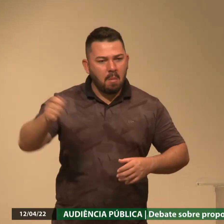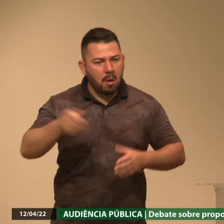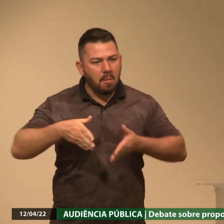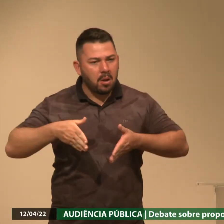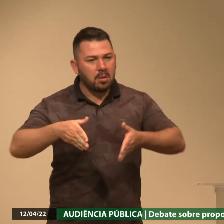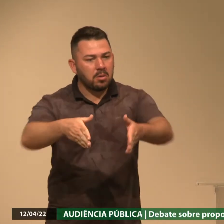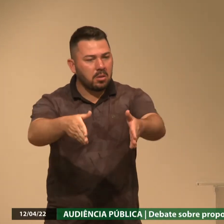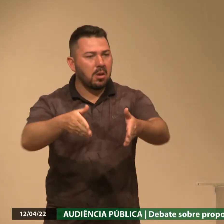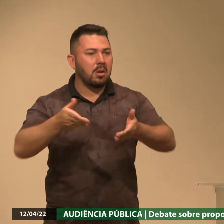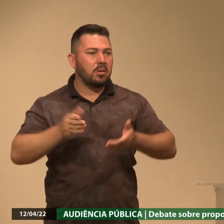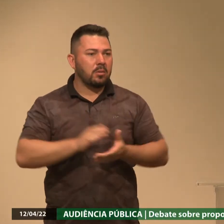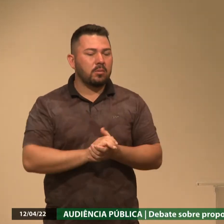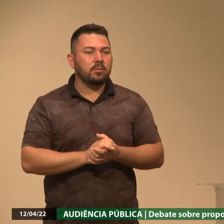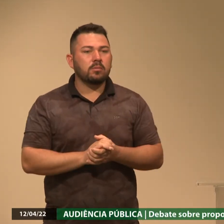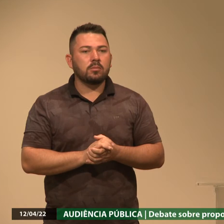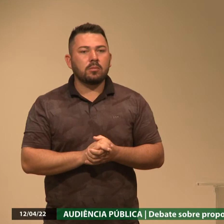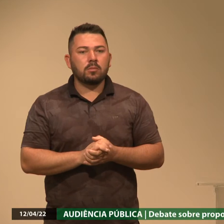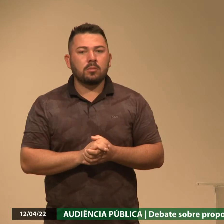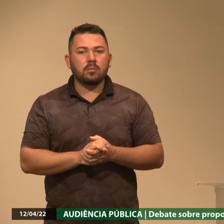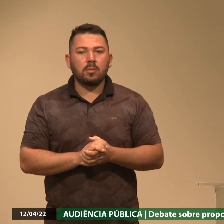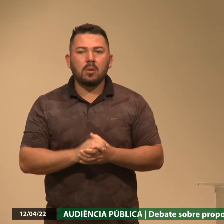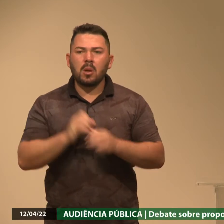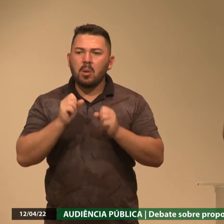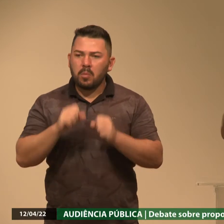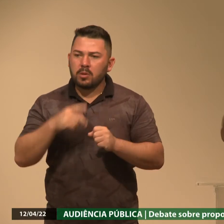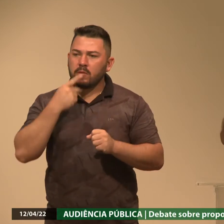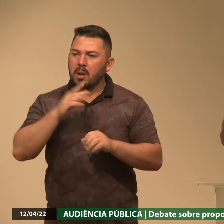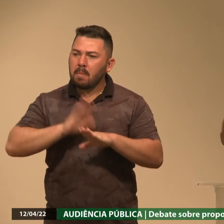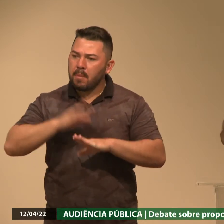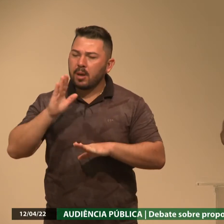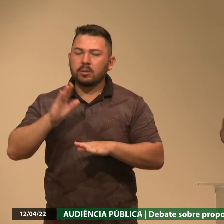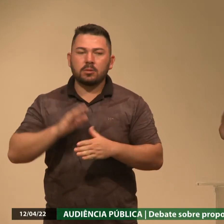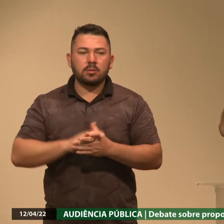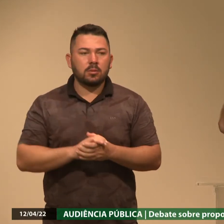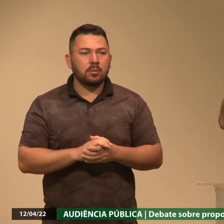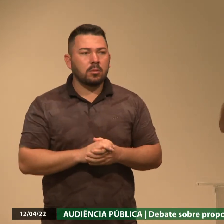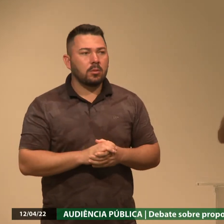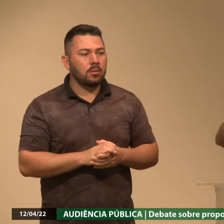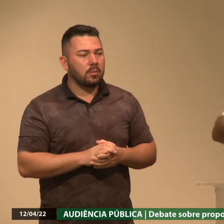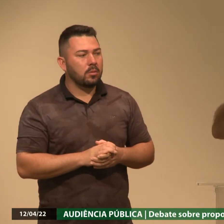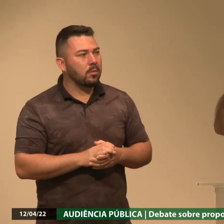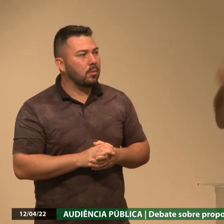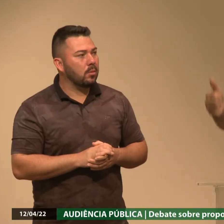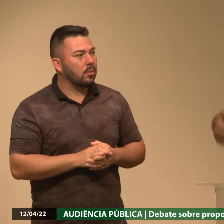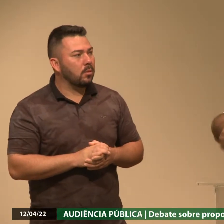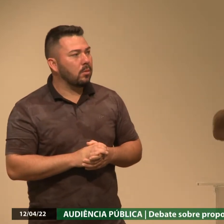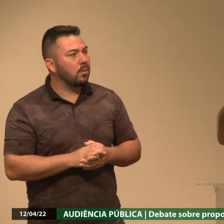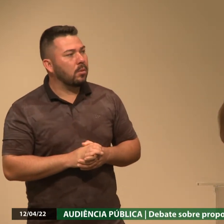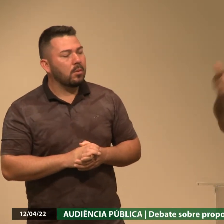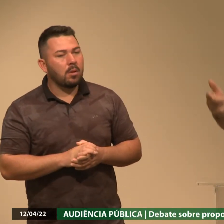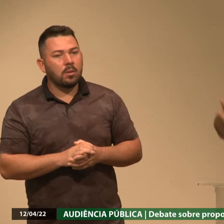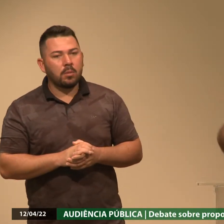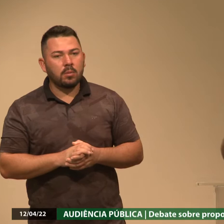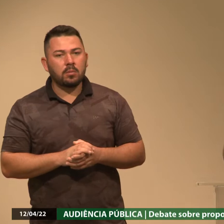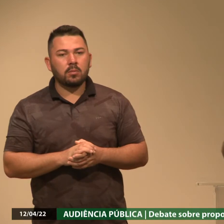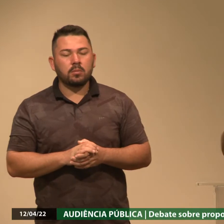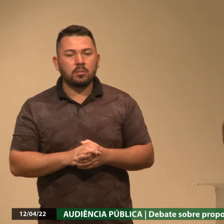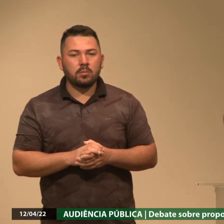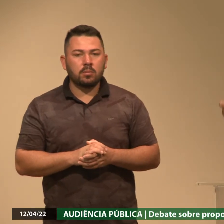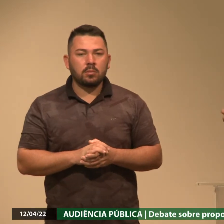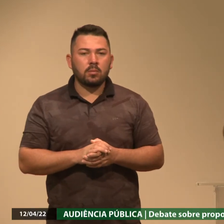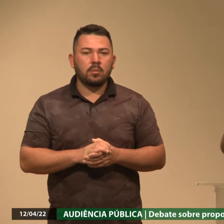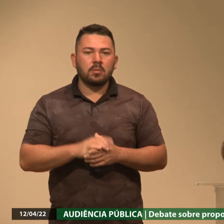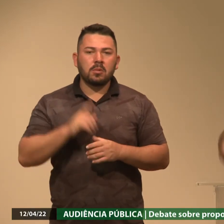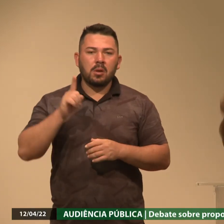frente as férias da época eu posso dizer mais uma coisa é porque essa moda Gaúcha cá Picapau